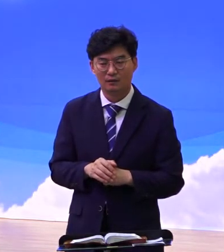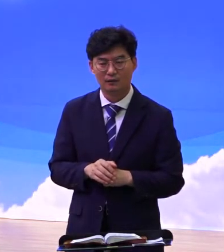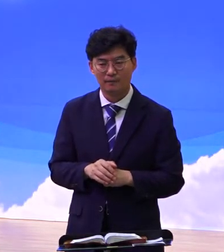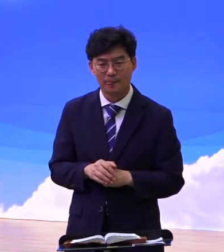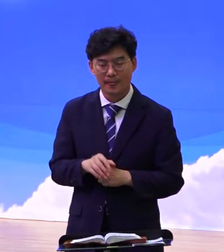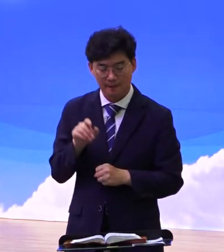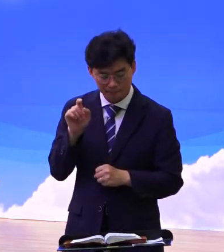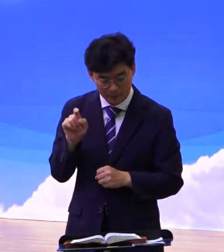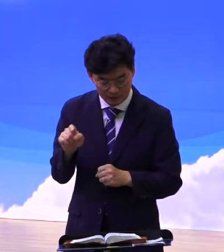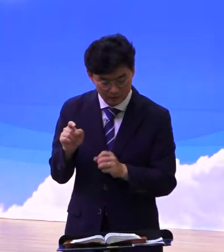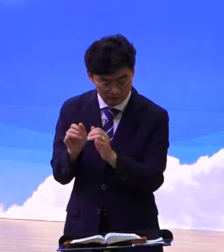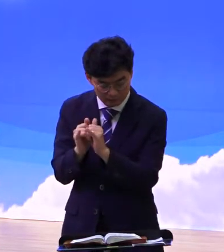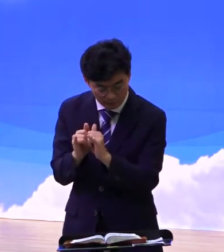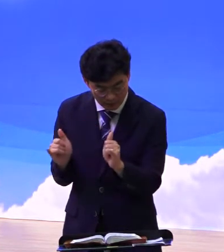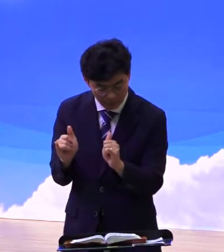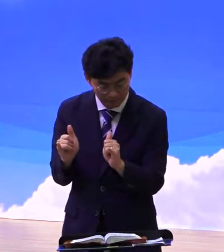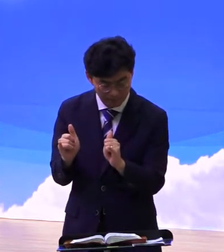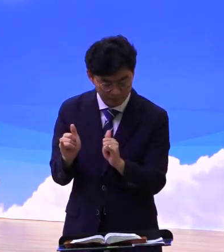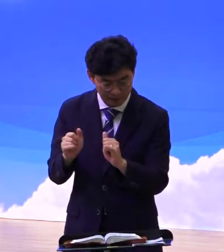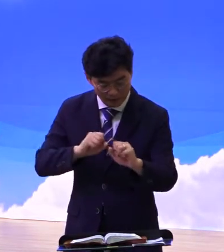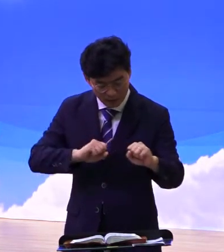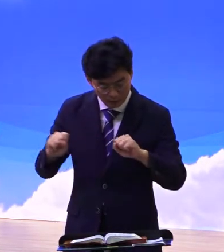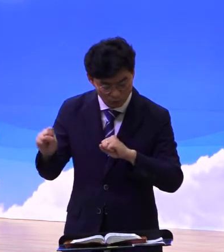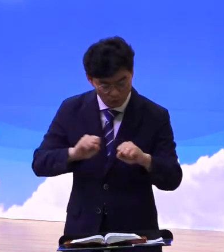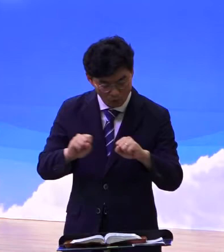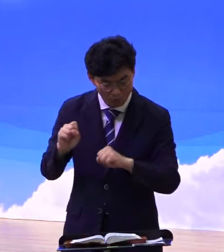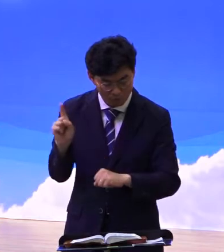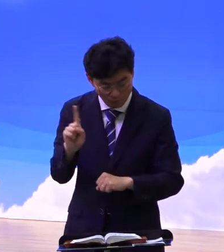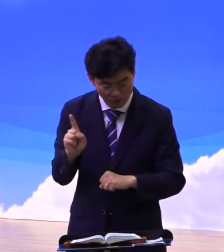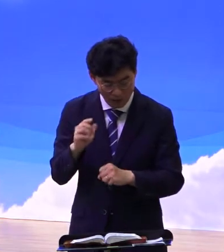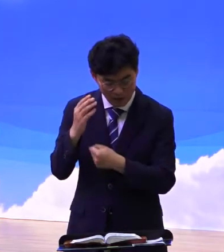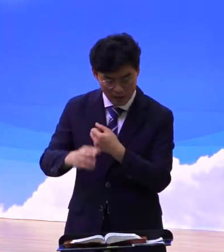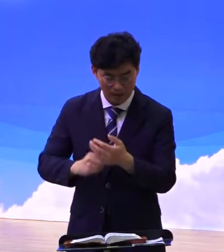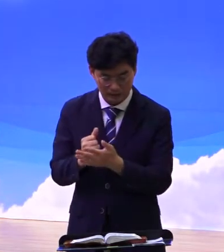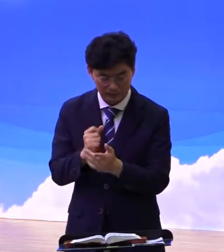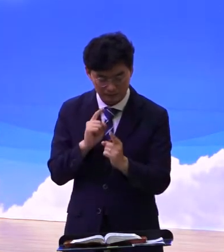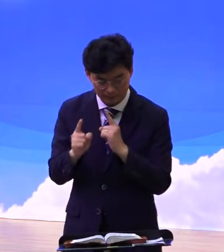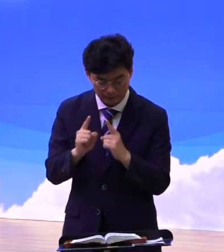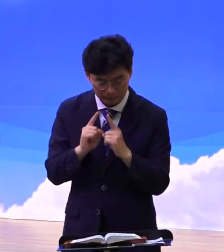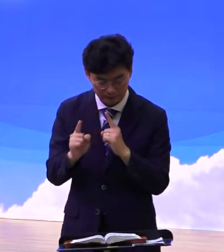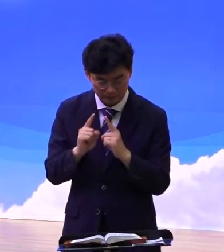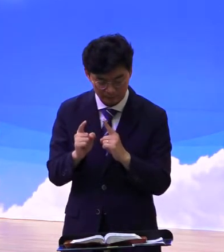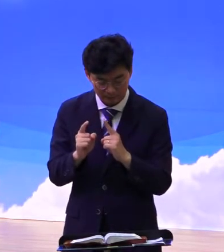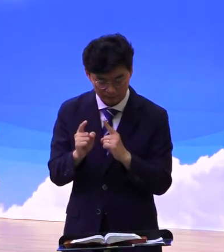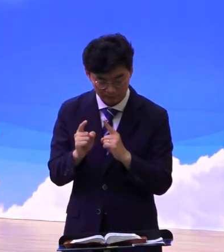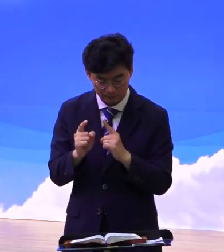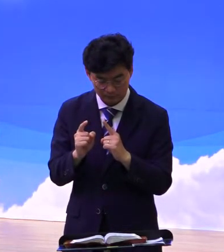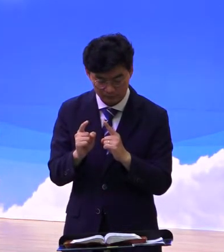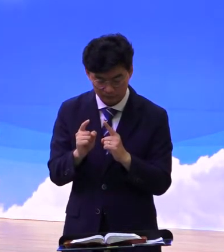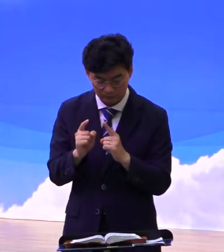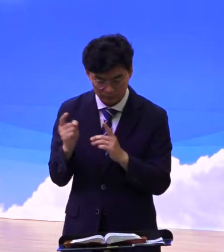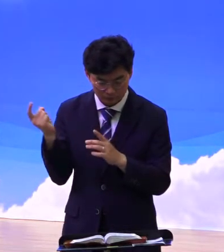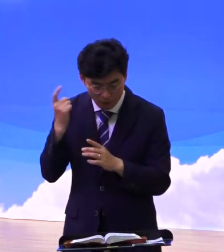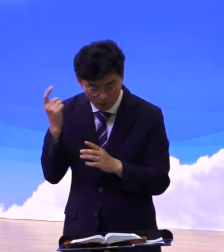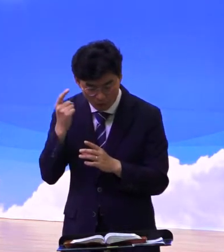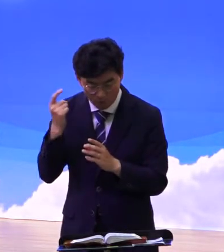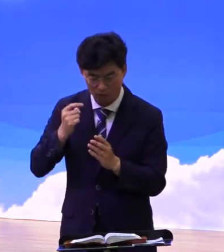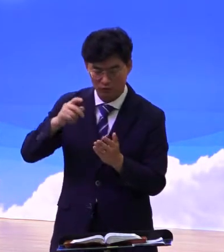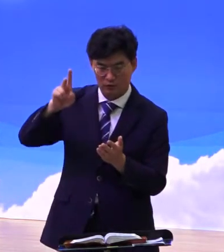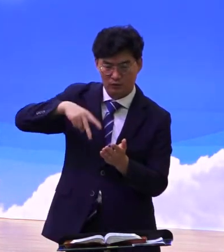베레아교회 성도들의 행적이 어떻게 되었을까? 하나님 말씀에 대해서 그런 열정을 가지고 날마다 성경을